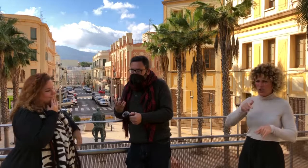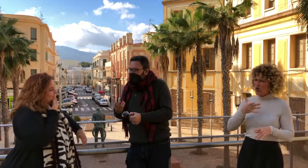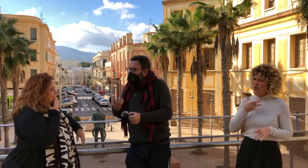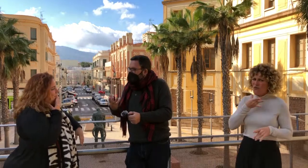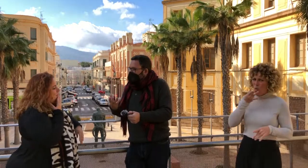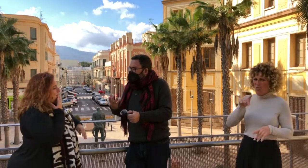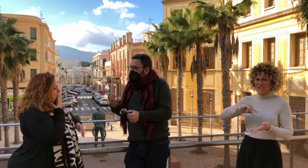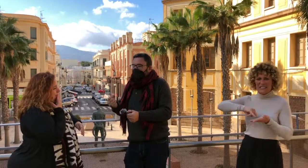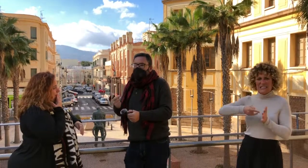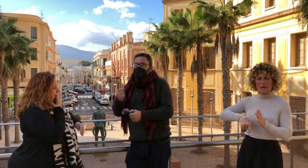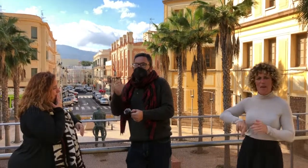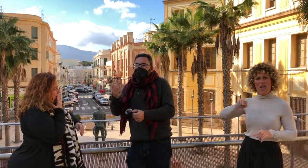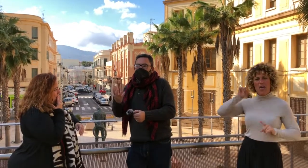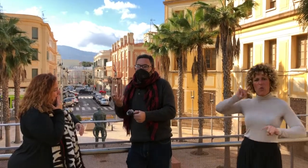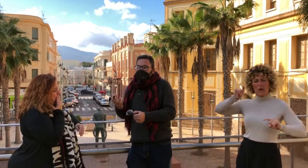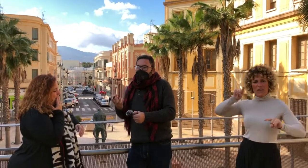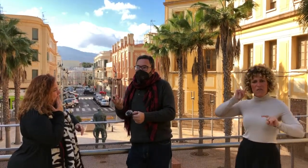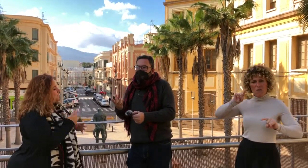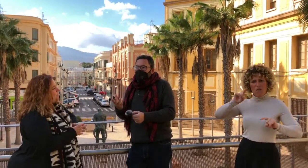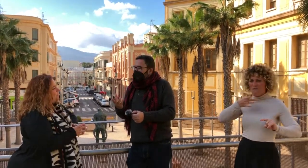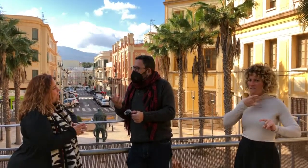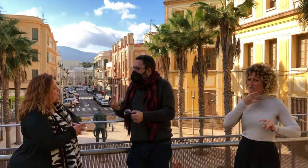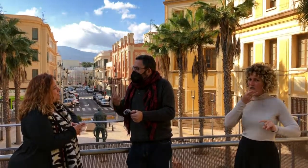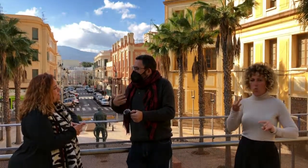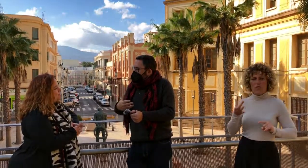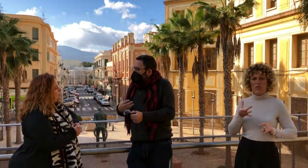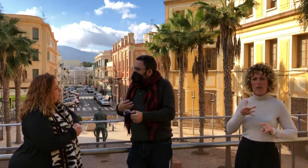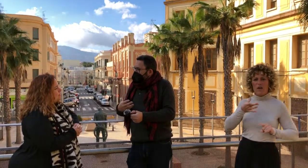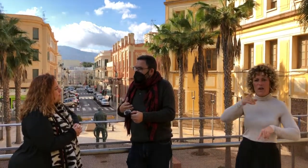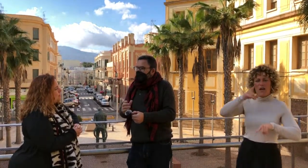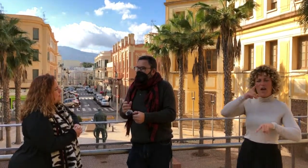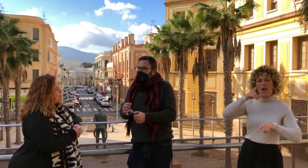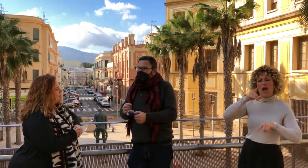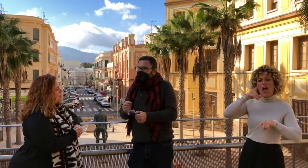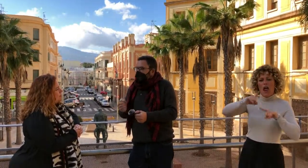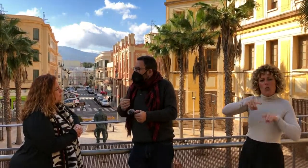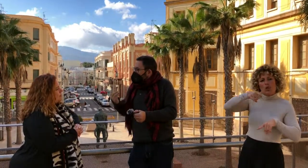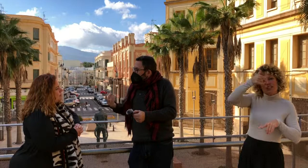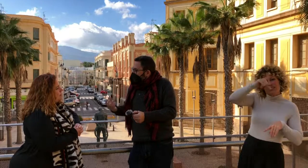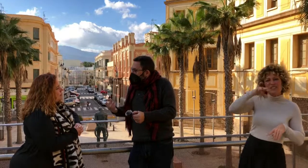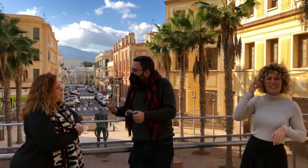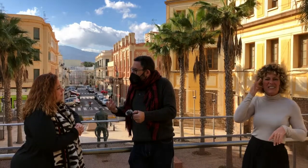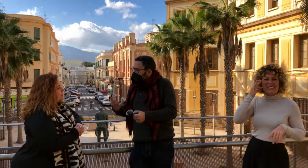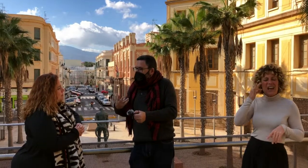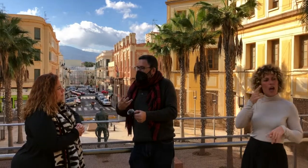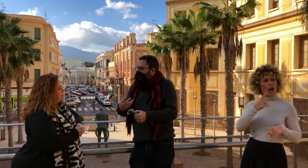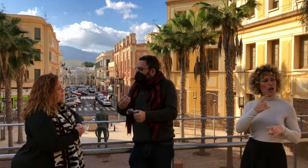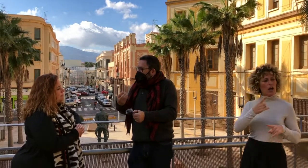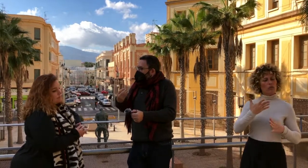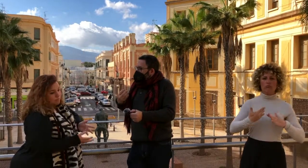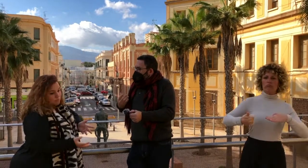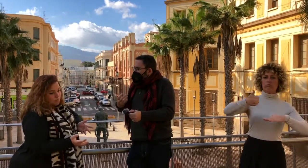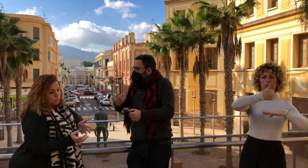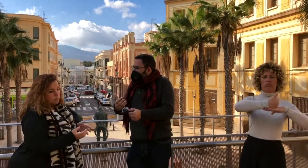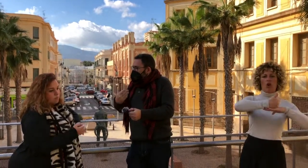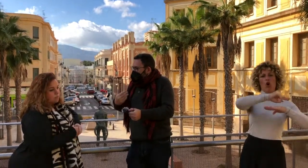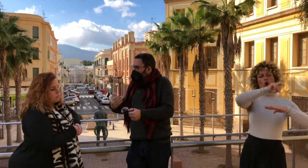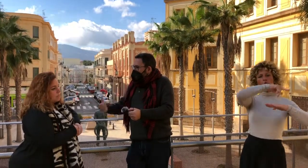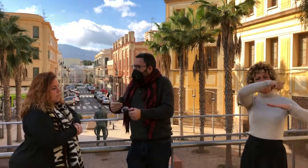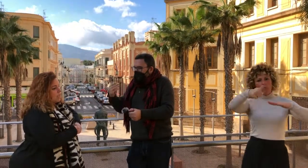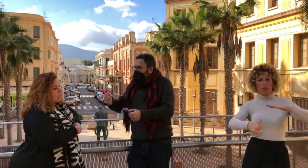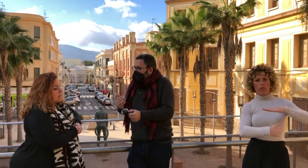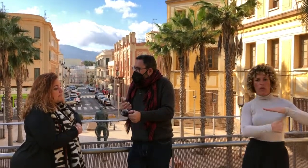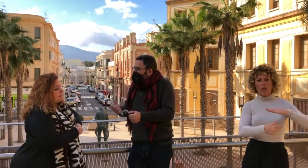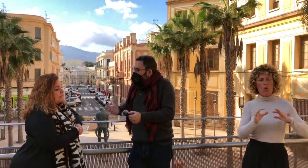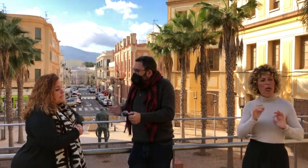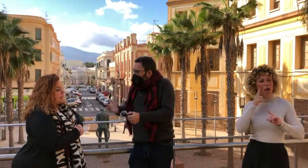de este sistema educativo, que a unos chavales y unas chavalas las tiene como de primera y a otros los tiene como de segunda, como abandonar, y